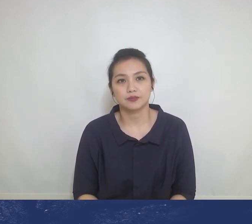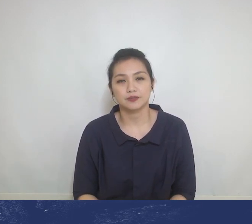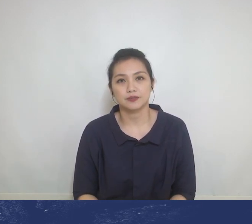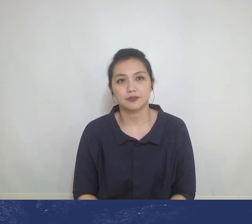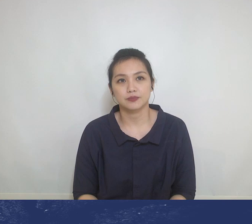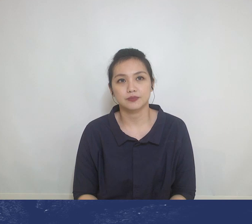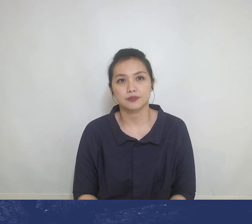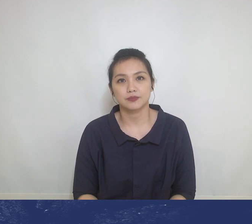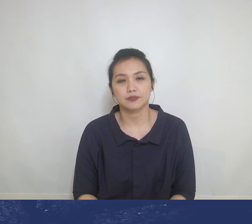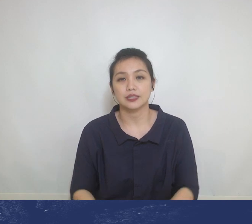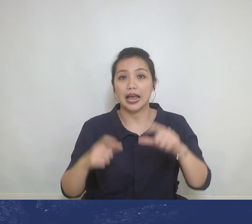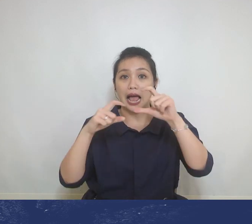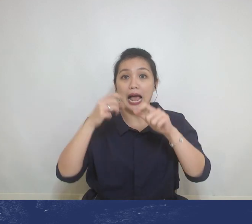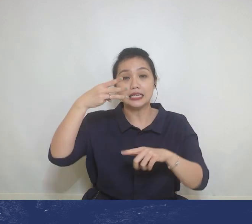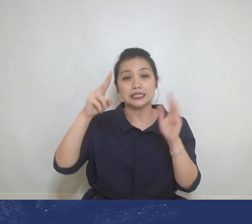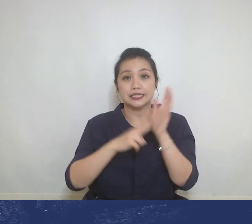jadi